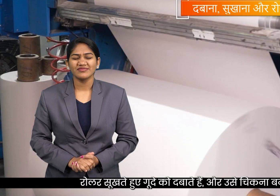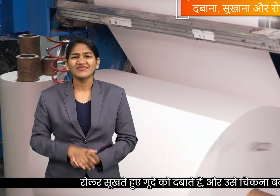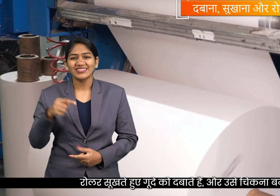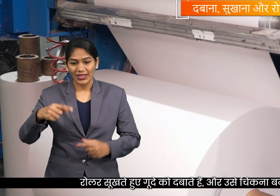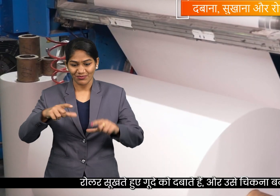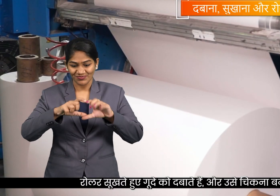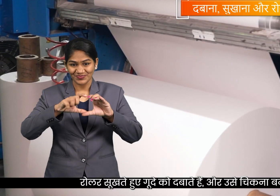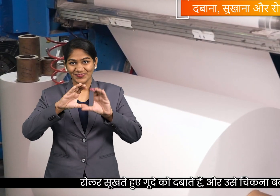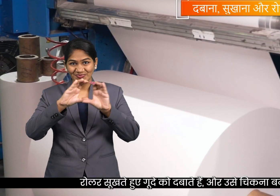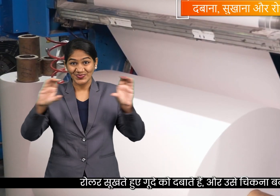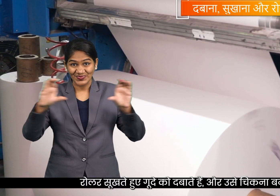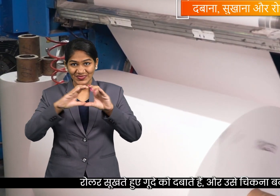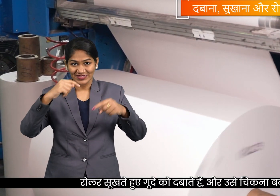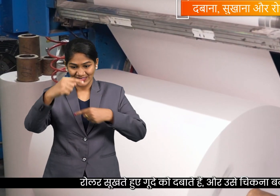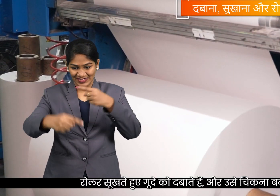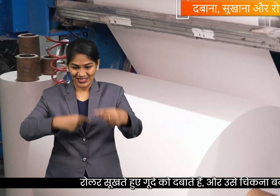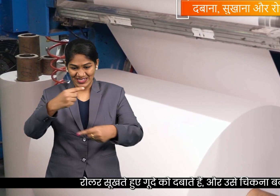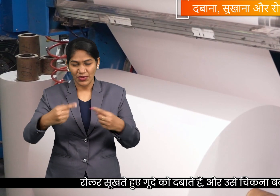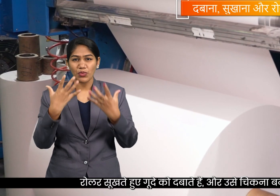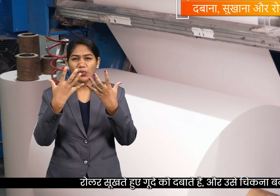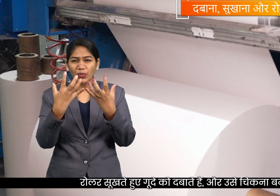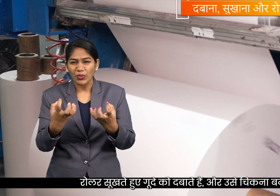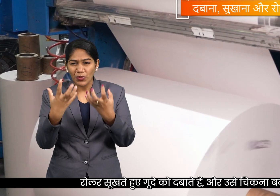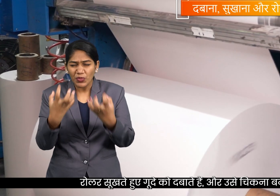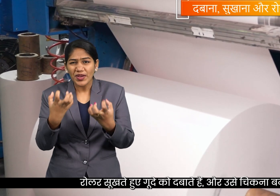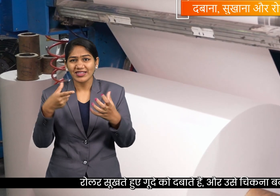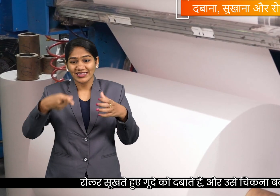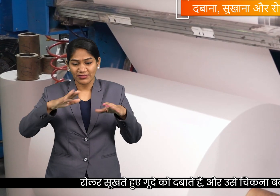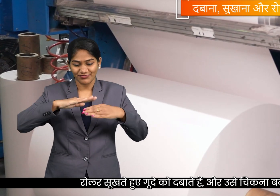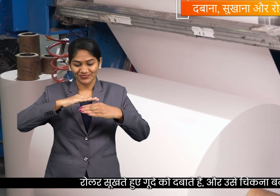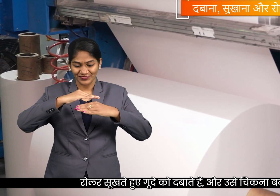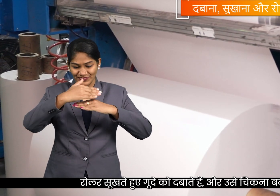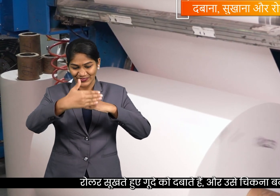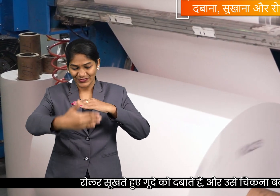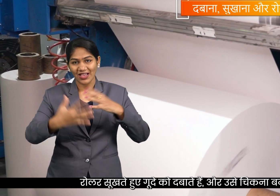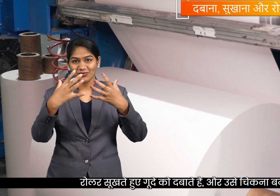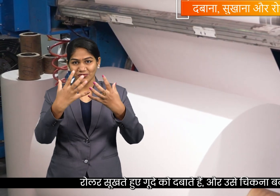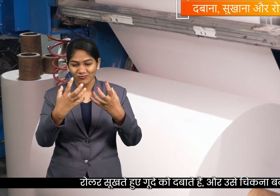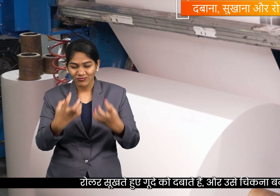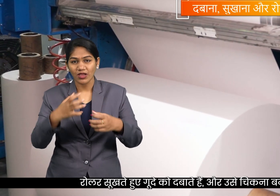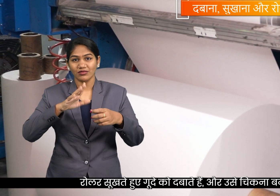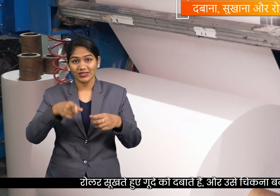रोलर सूखते हुए गुद्दे को दबाते हैं और उसे चिकना बनाते हैं।